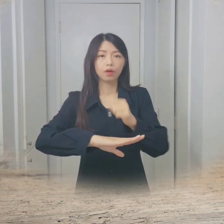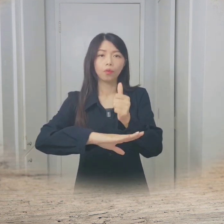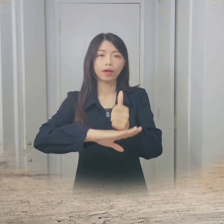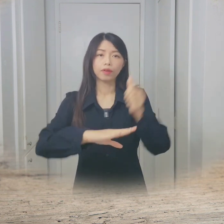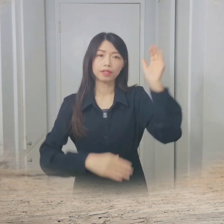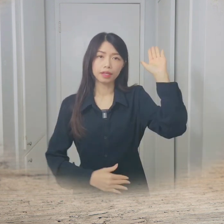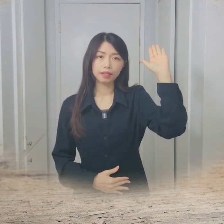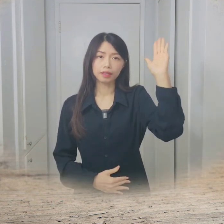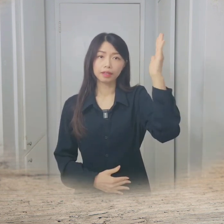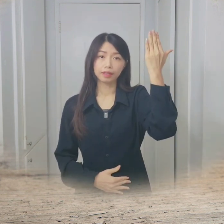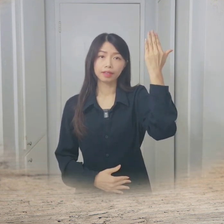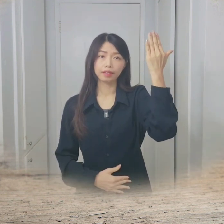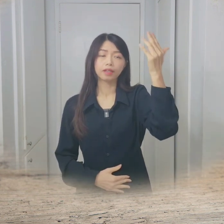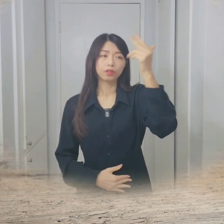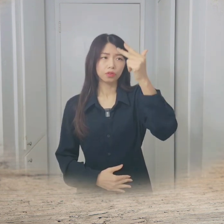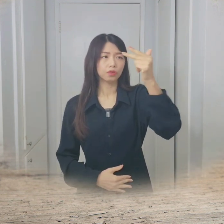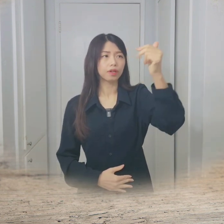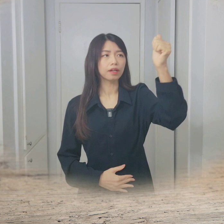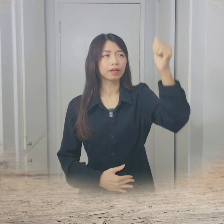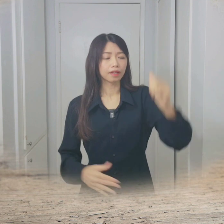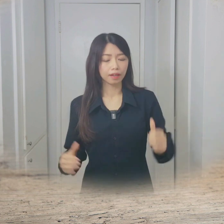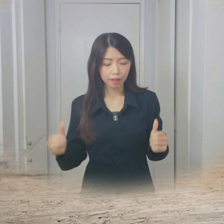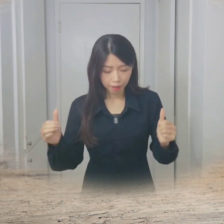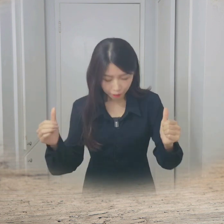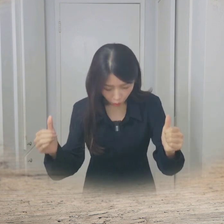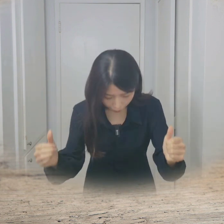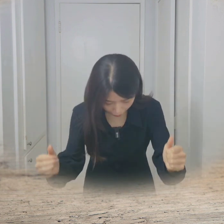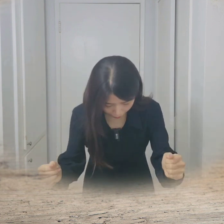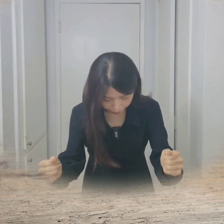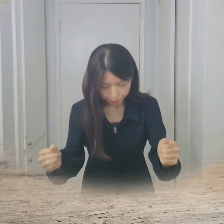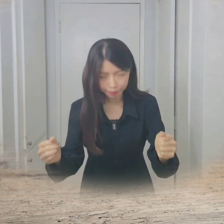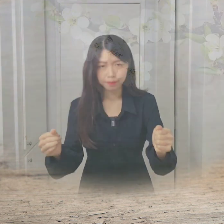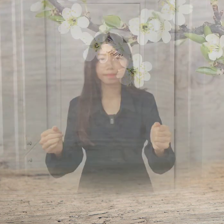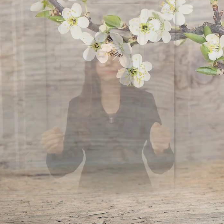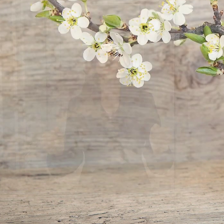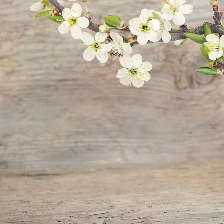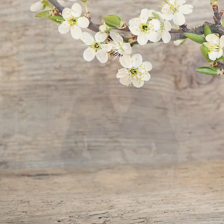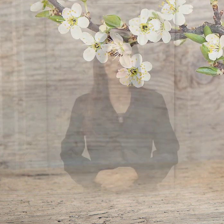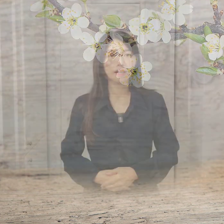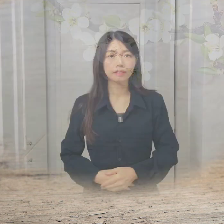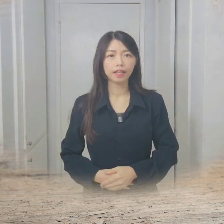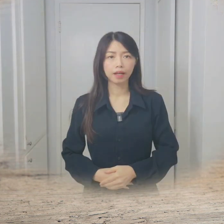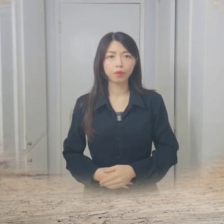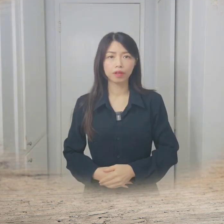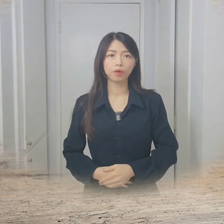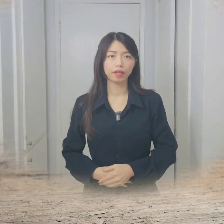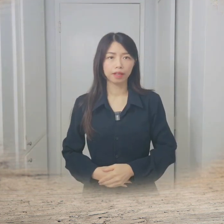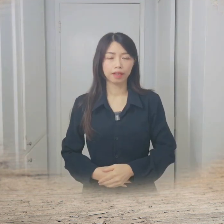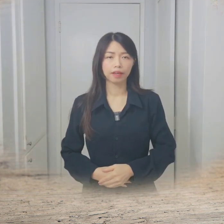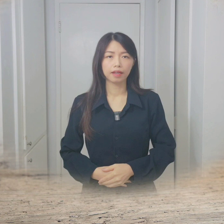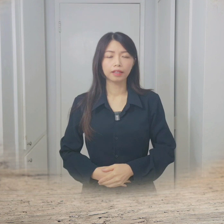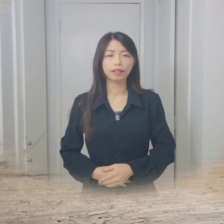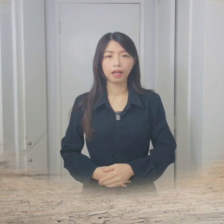왕 대신 줄을 경배해 내가 그 사람 되길